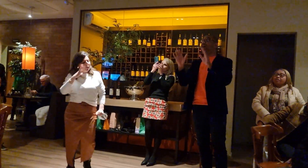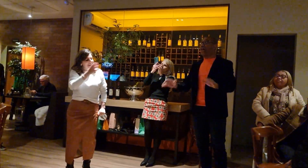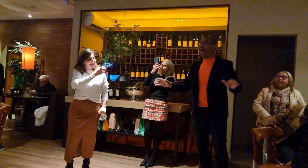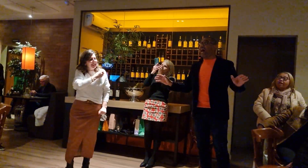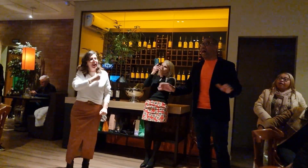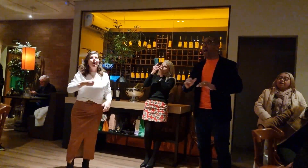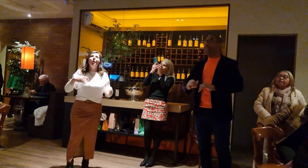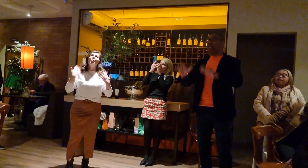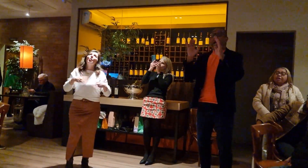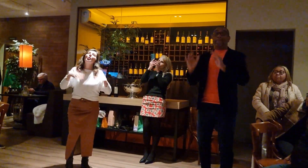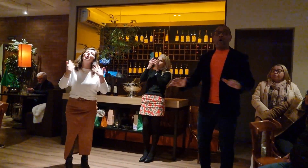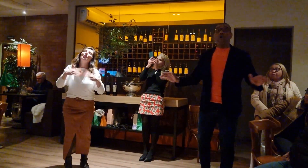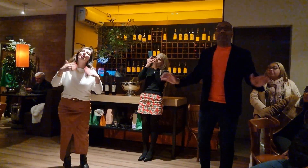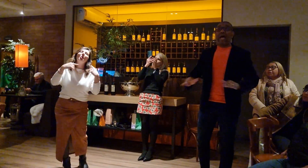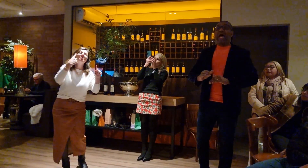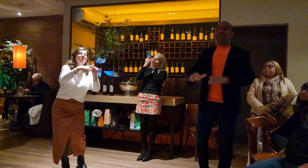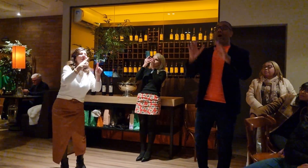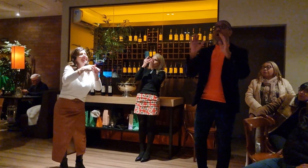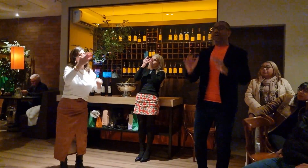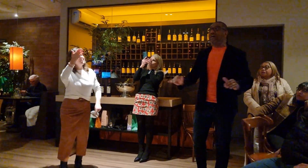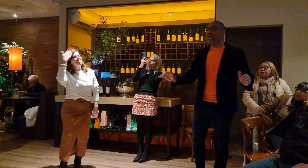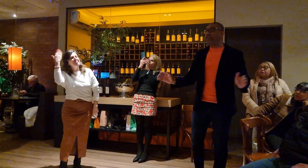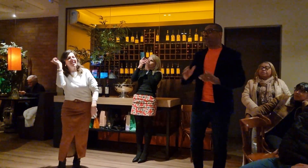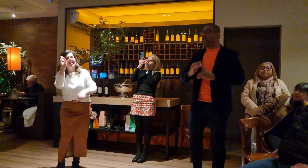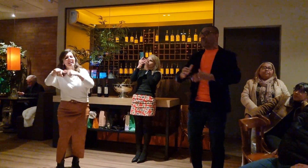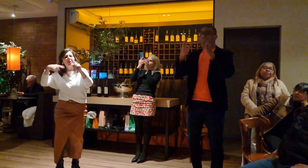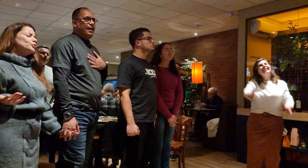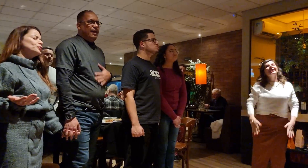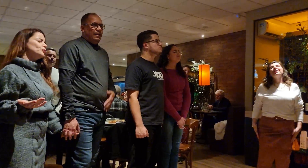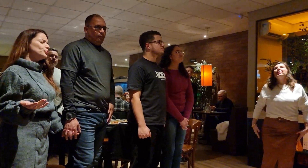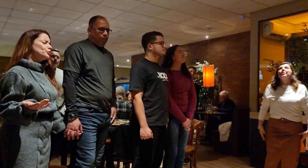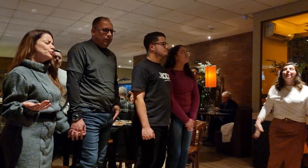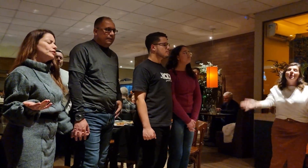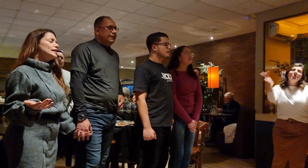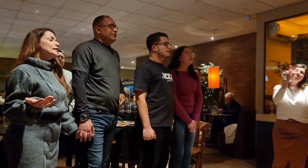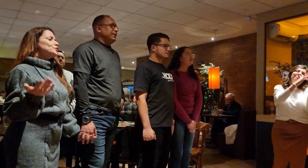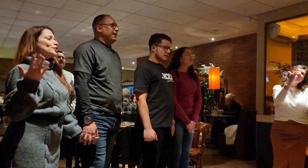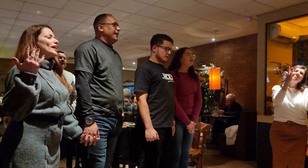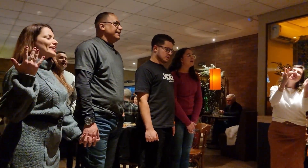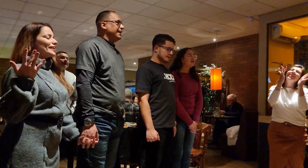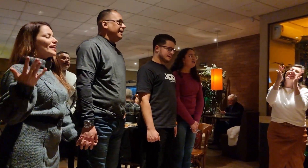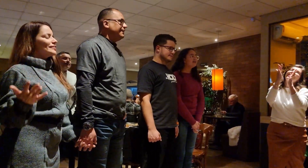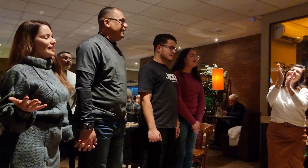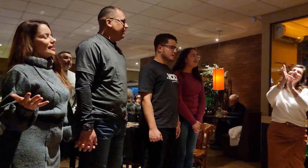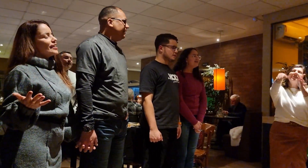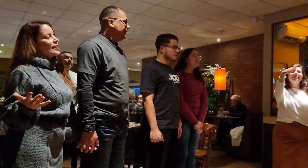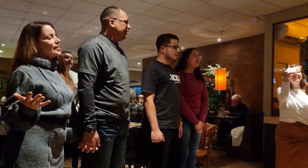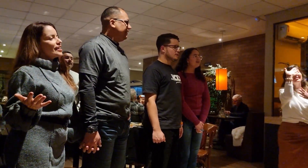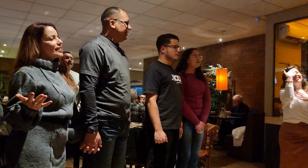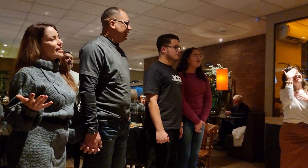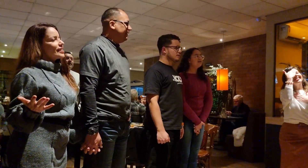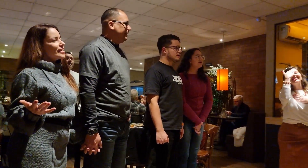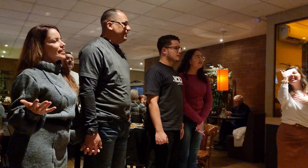Senhor. Te agradeço por me libertar e salvar.